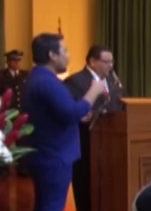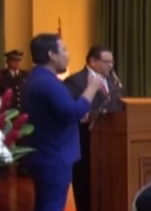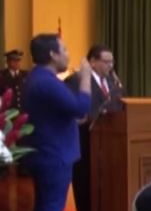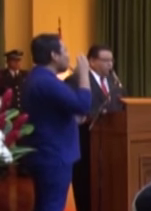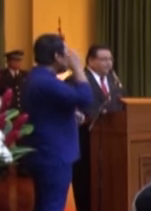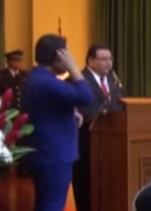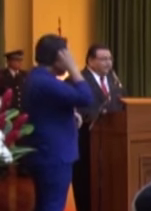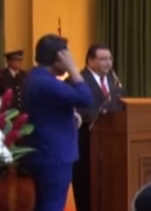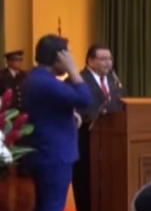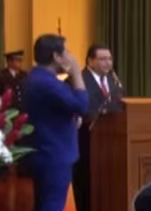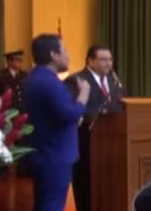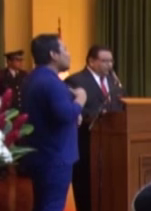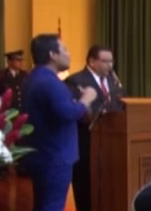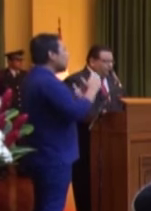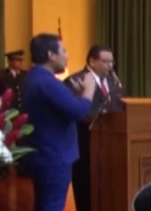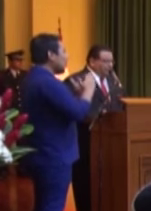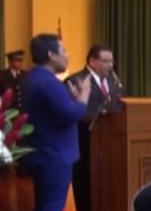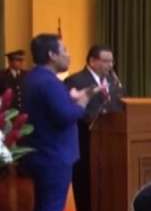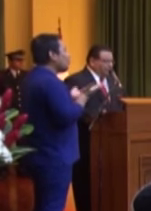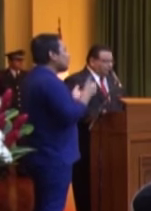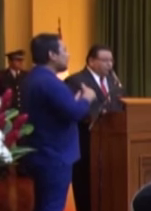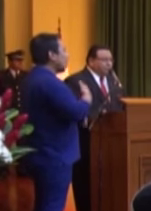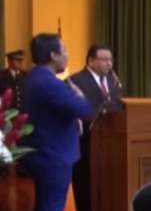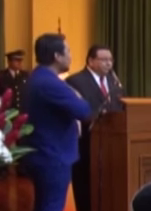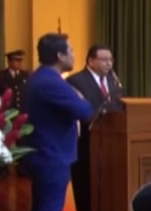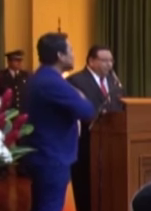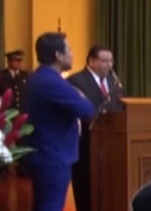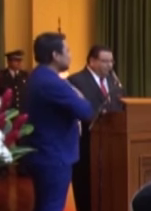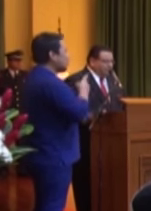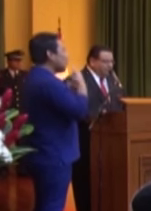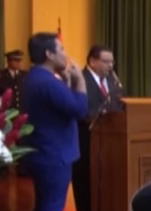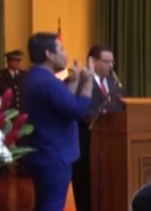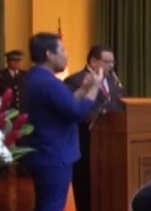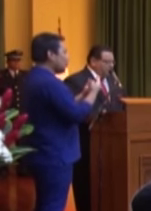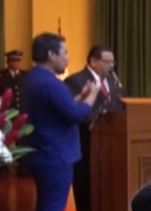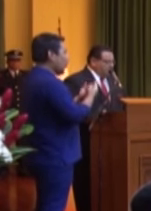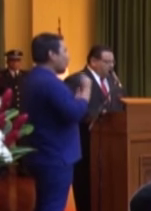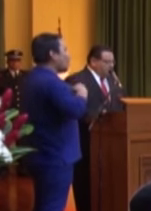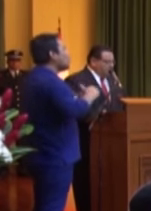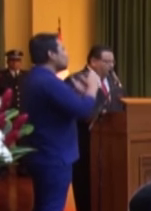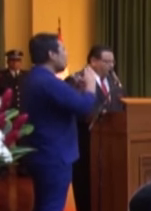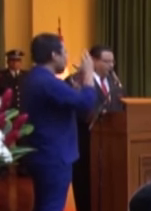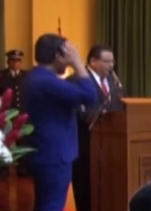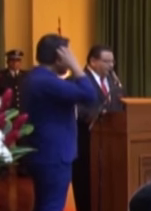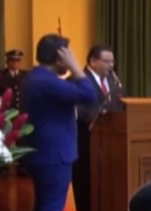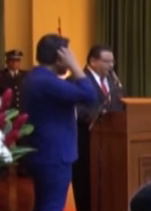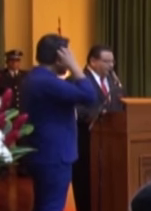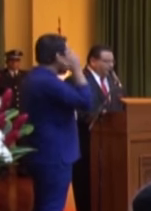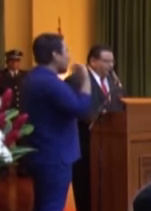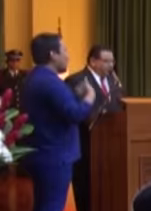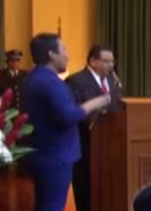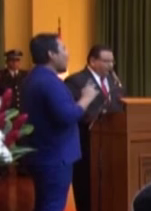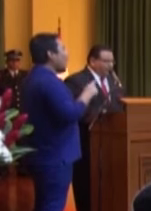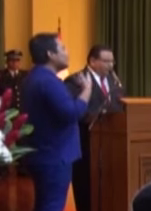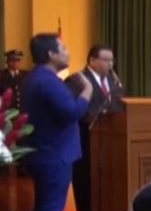Miraflores, donde se realiza la sesión solemne del Consejo Municipal de Miraflores al conmemorarse